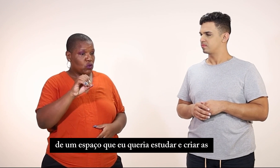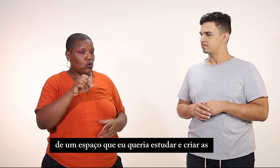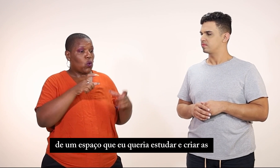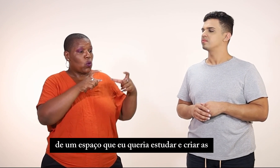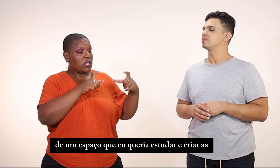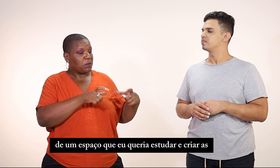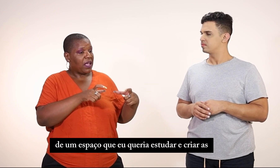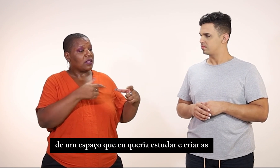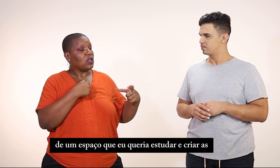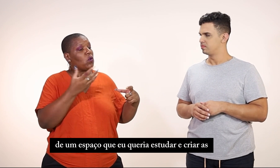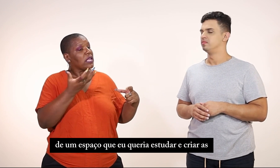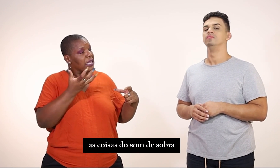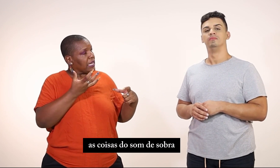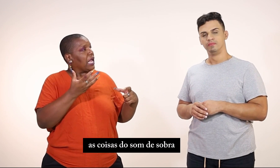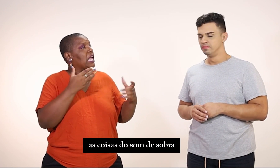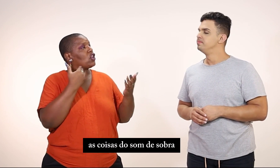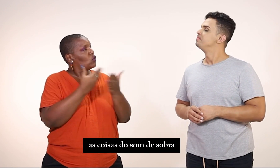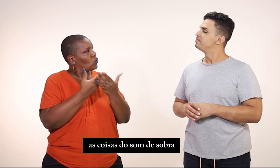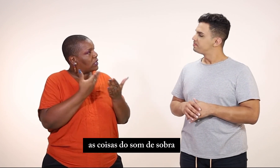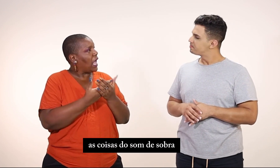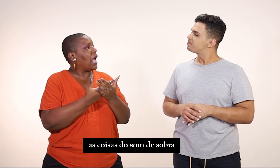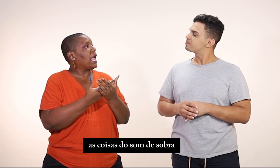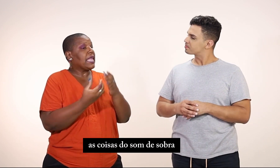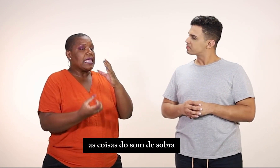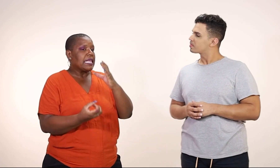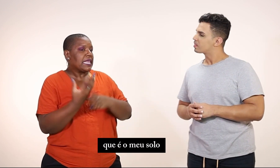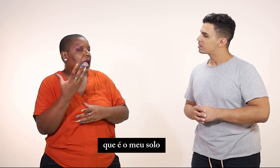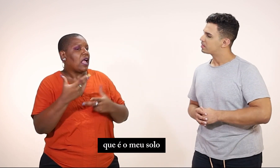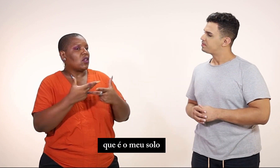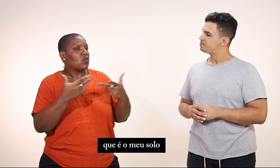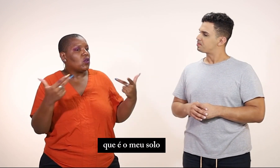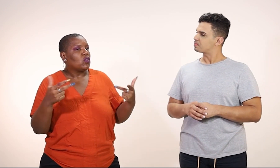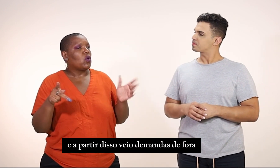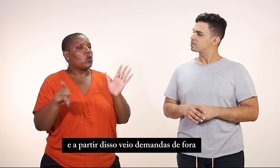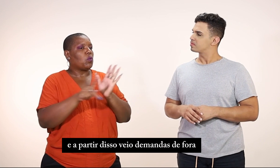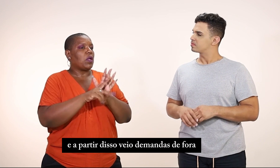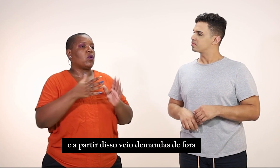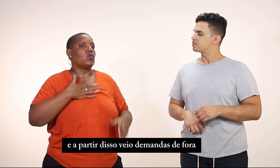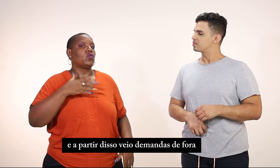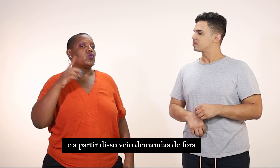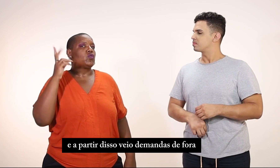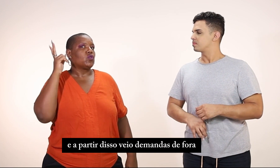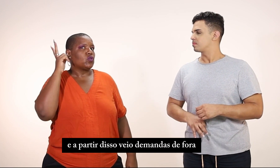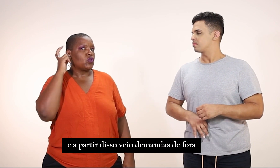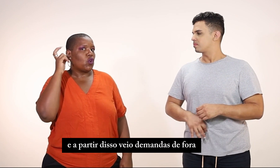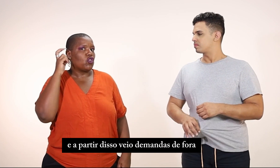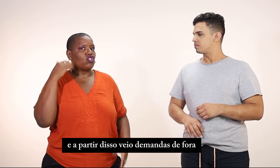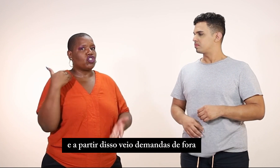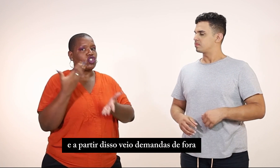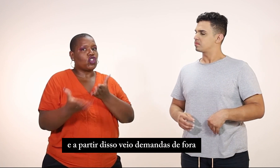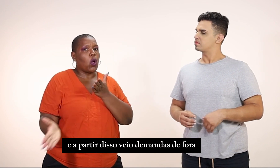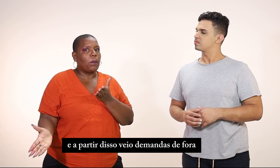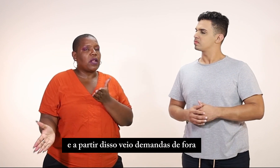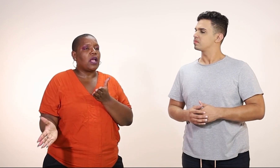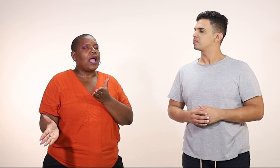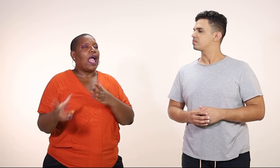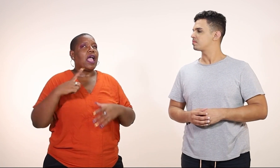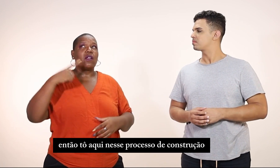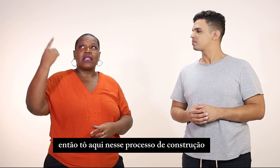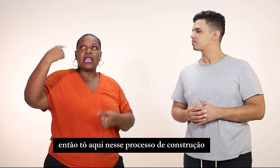queria estudar e criar as coisas do som de sobra, que é o meu solo. E a partir disso veio demandas de fora. Então,